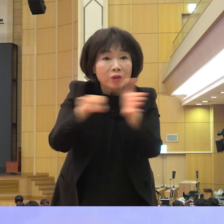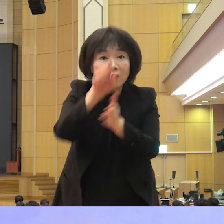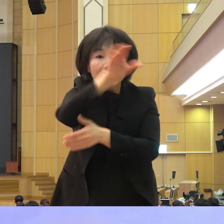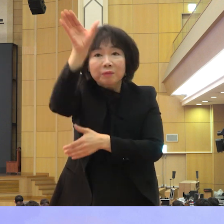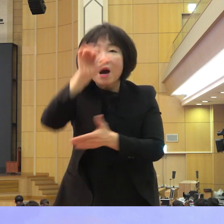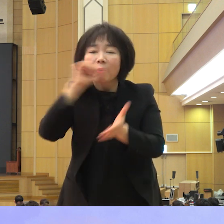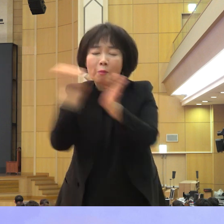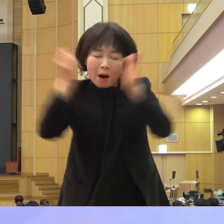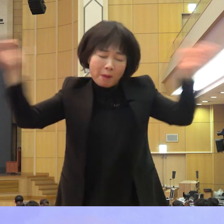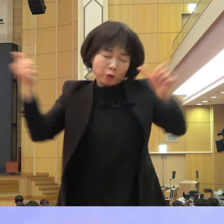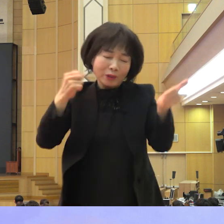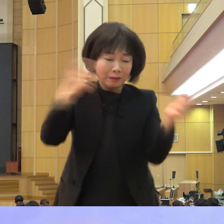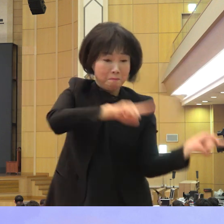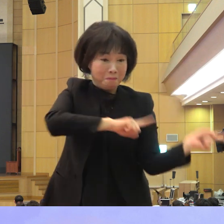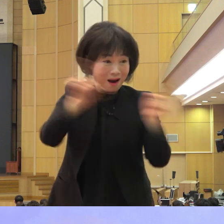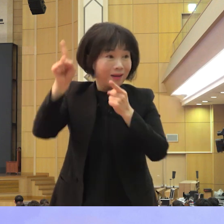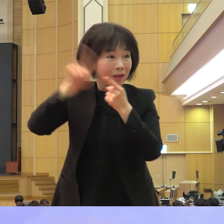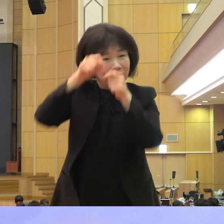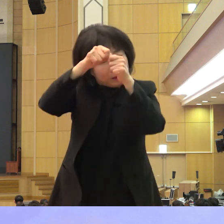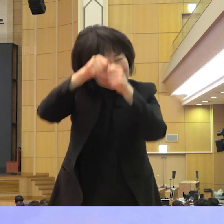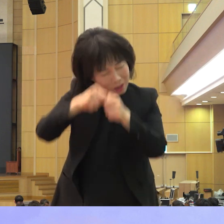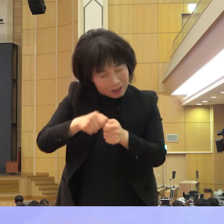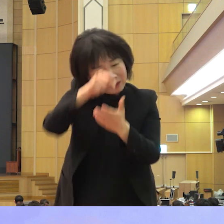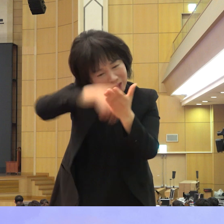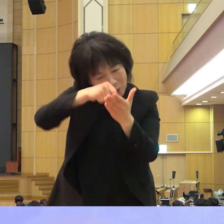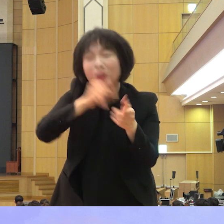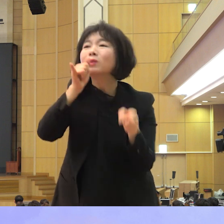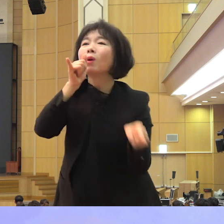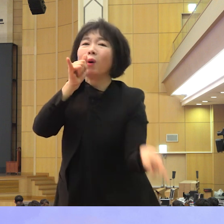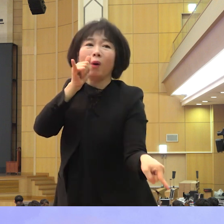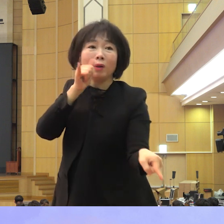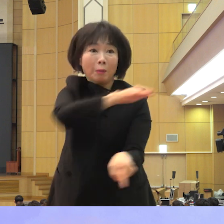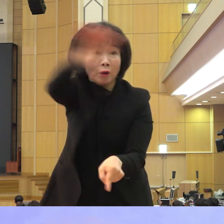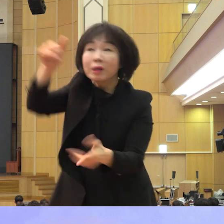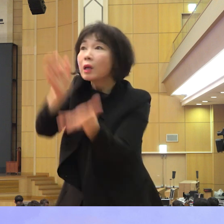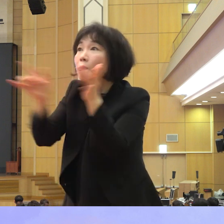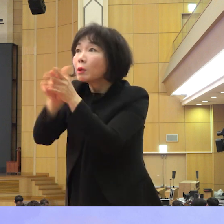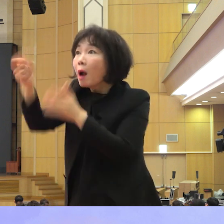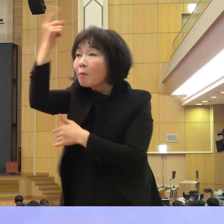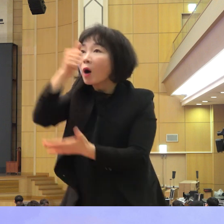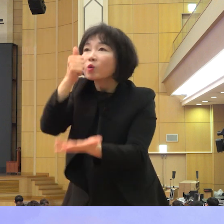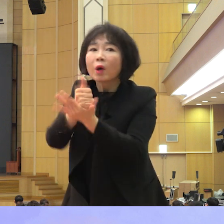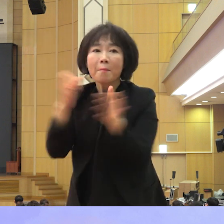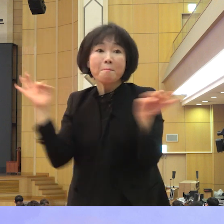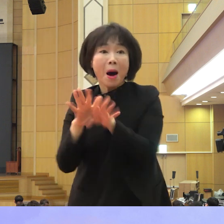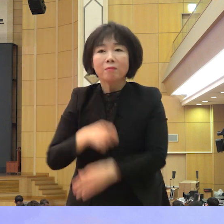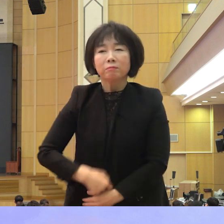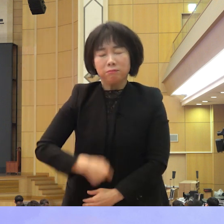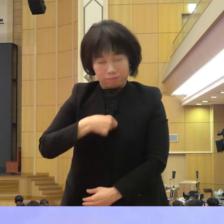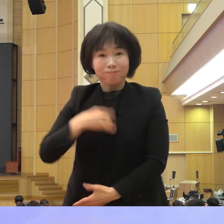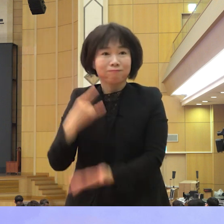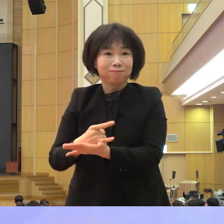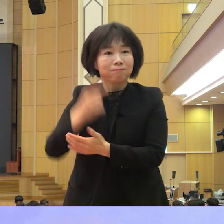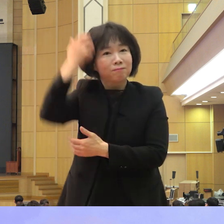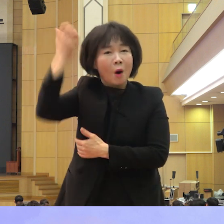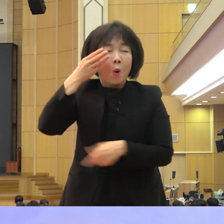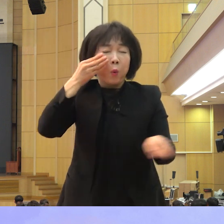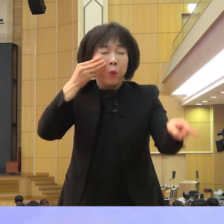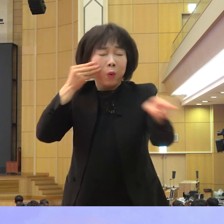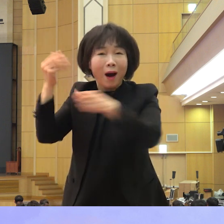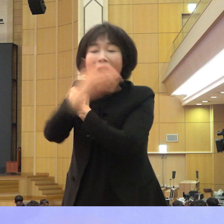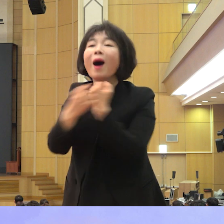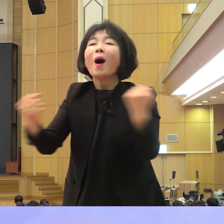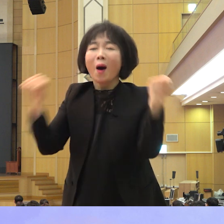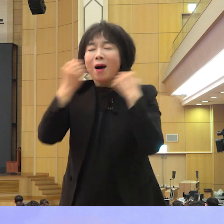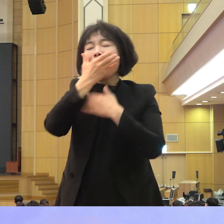죽었다가 살아날 것에 대해서 기록하였고, 그러므로 예수를 믿음으로 말미암아 죄인이 의인되고, 그래서 영혼이 잘되고 범사가 잘되고 강건하고 복